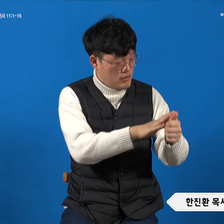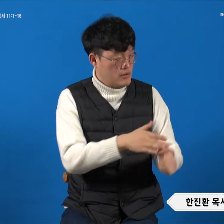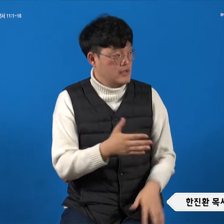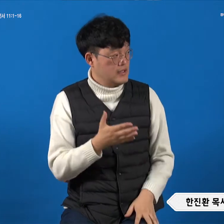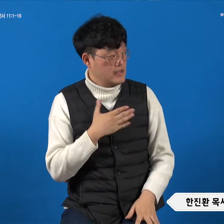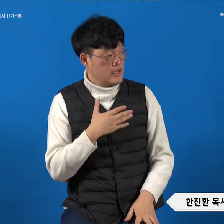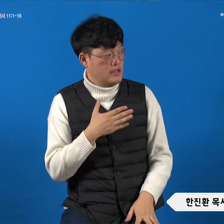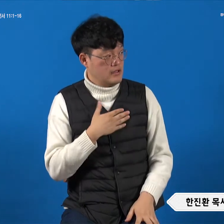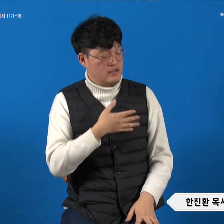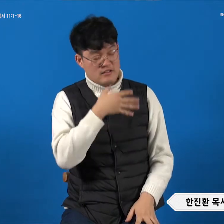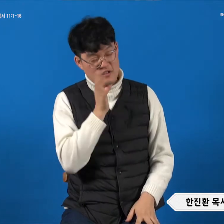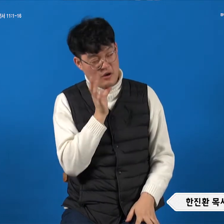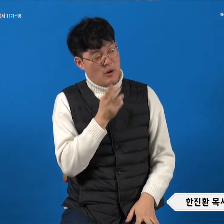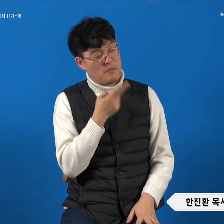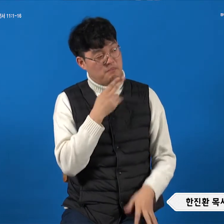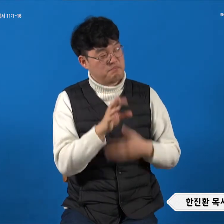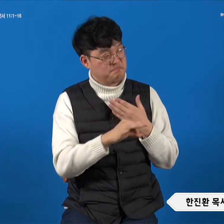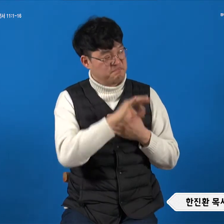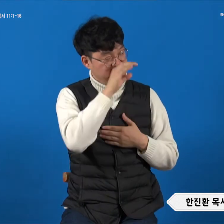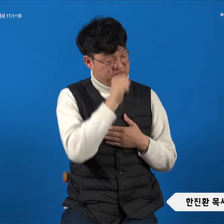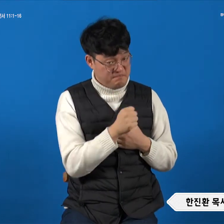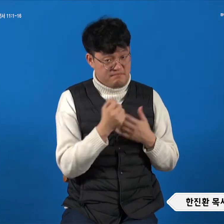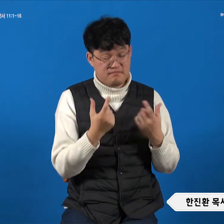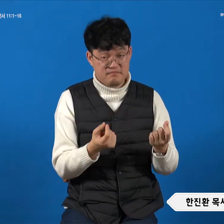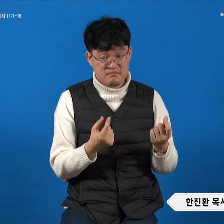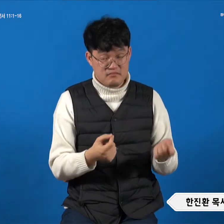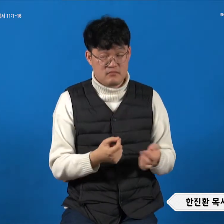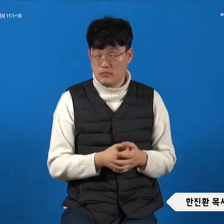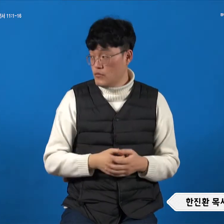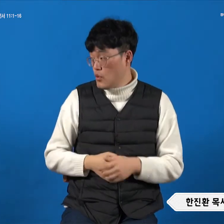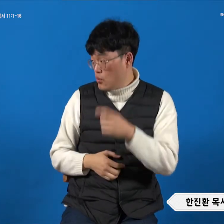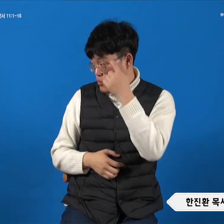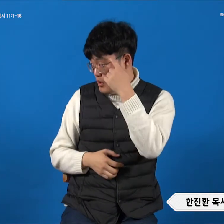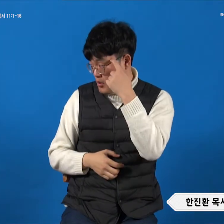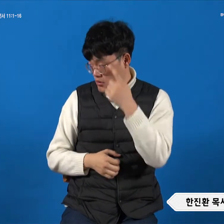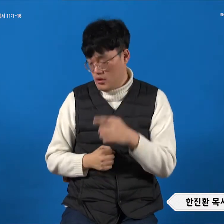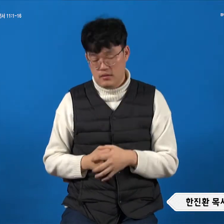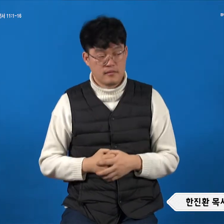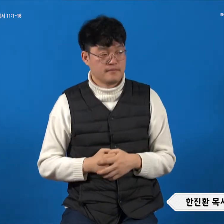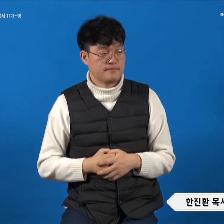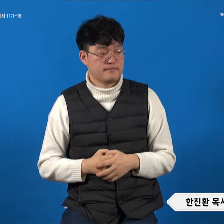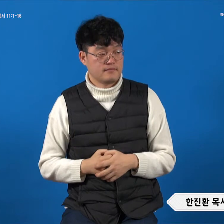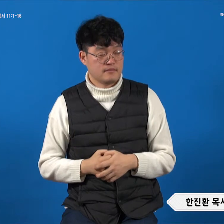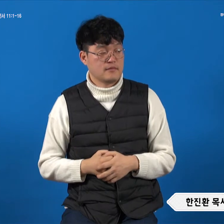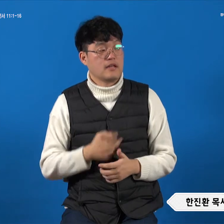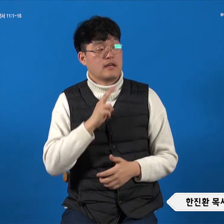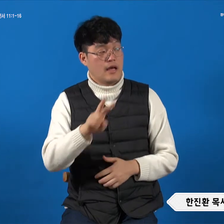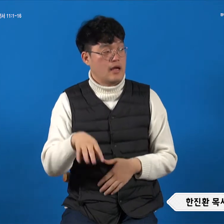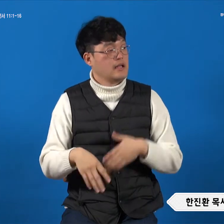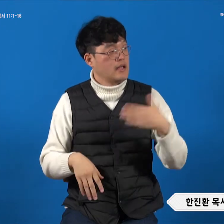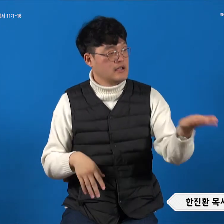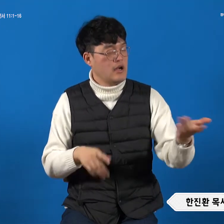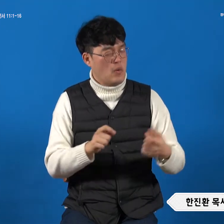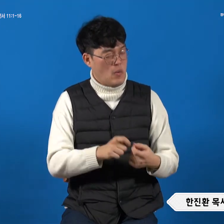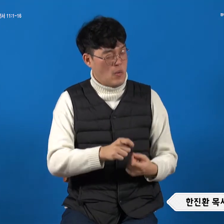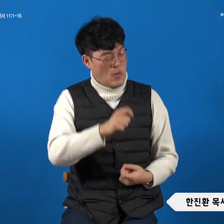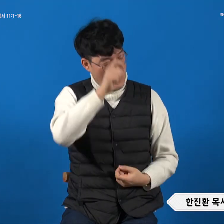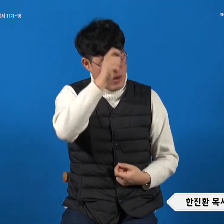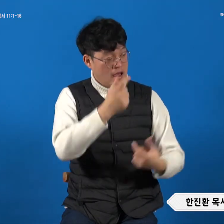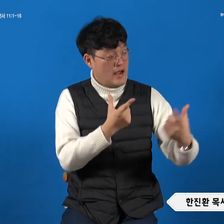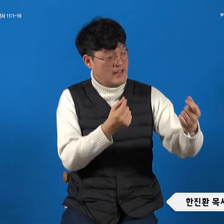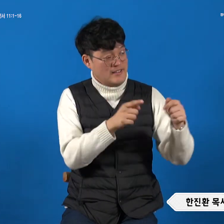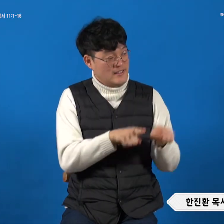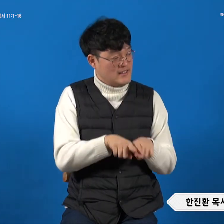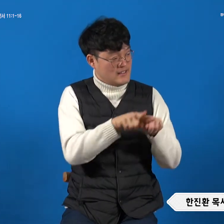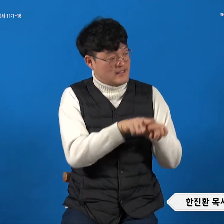보십시오. 여보, 나는 안 늙었으면 좋겠어. 남편이 왜? 하겠지요. 그래야